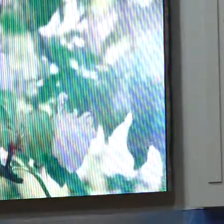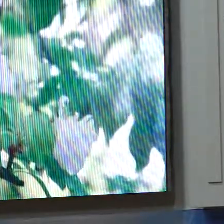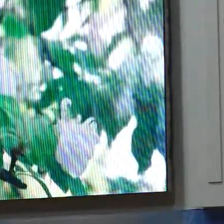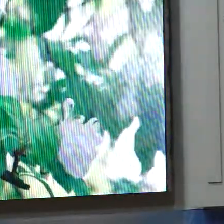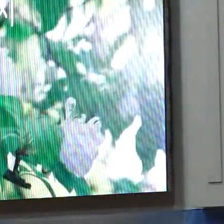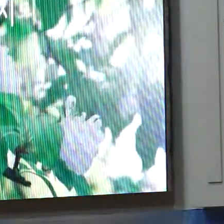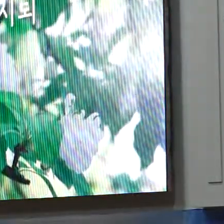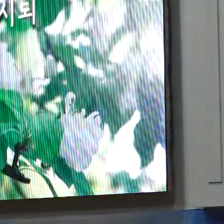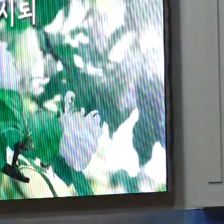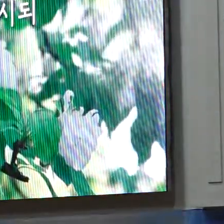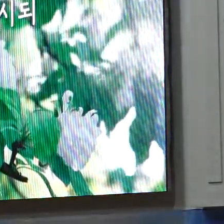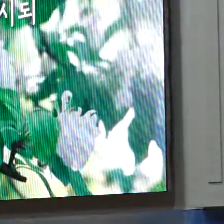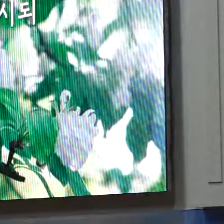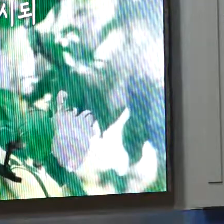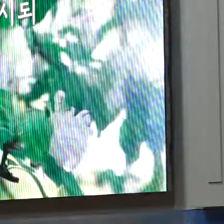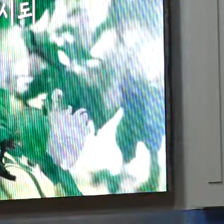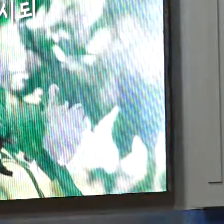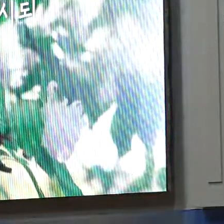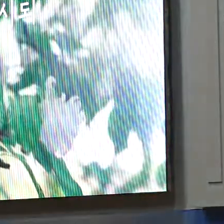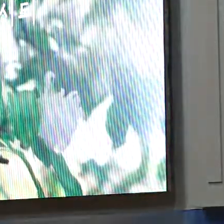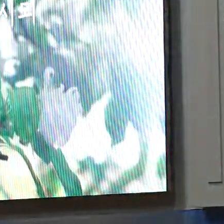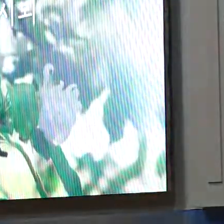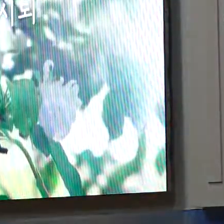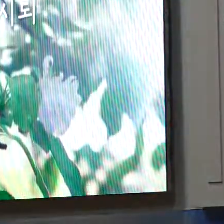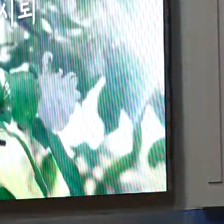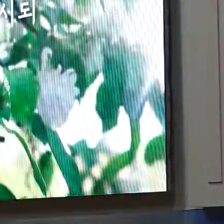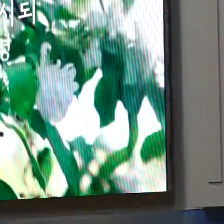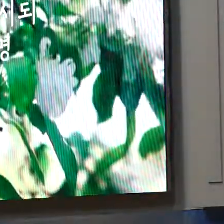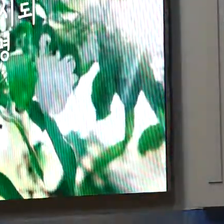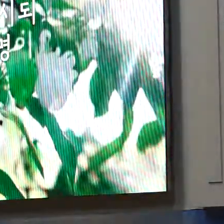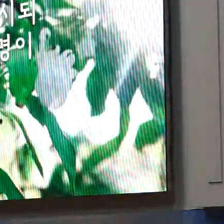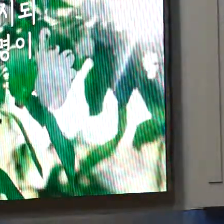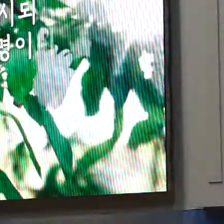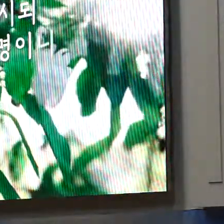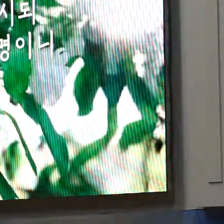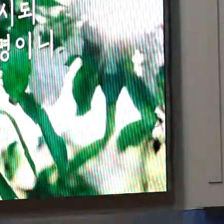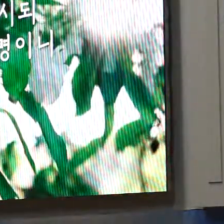예수께서 이르시되 나는 부활이요 생명이니